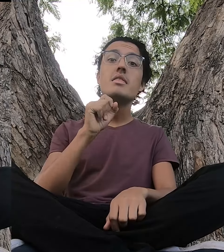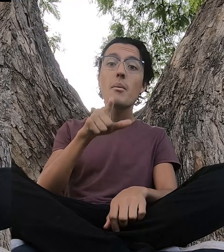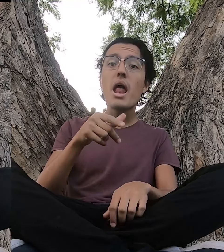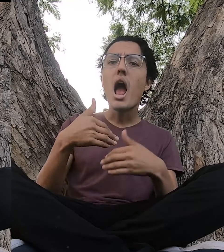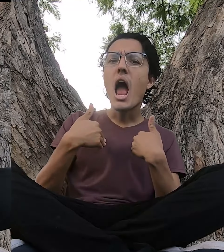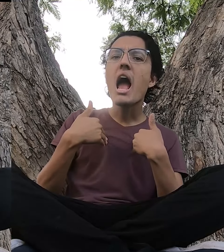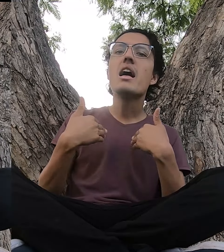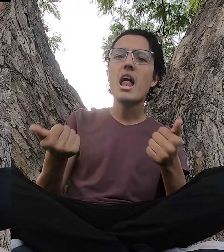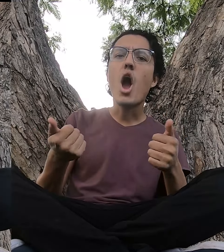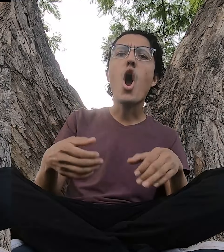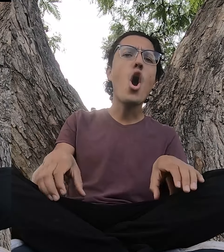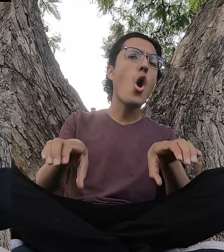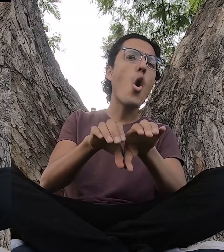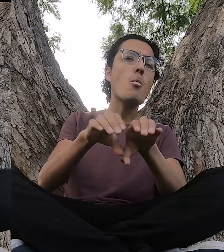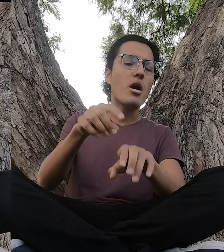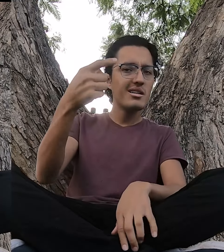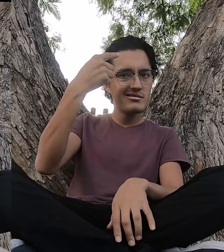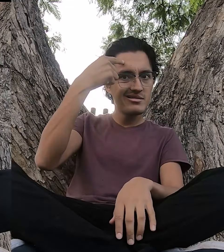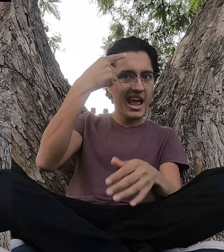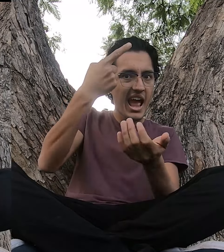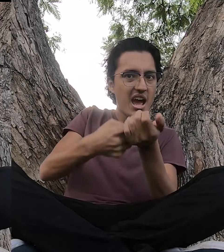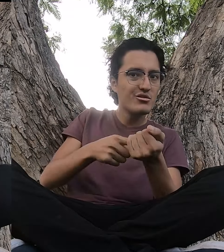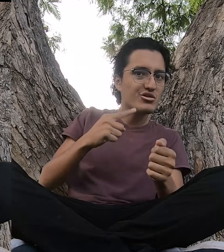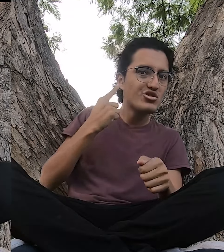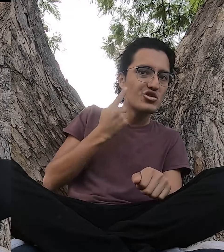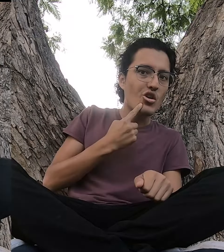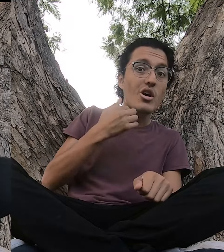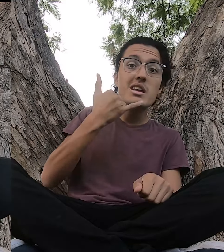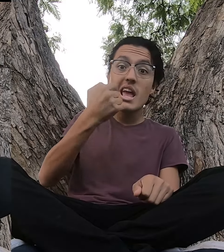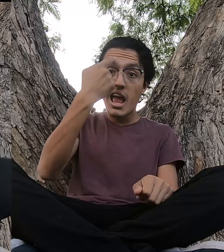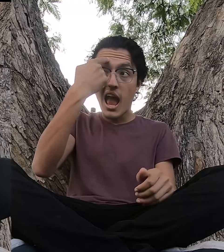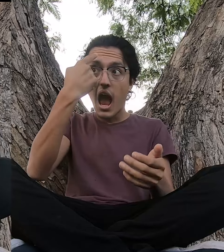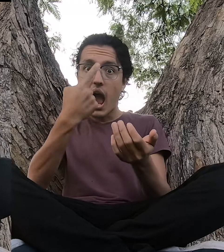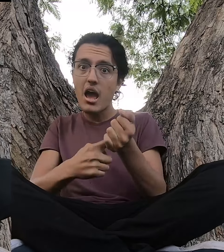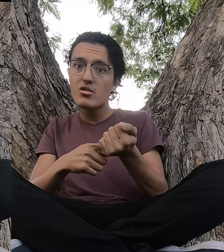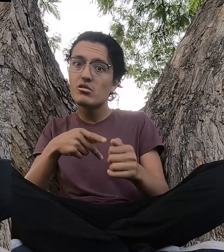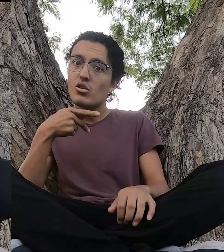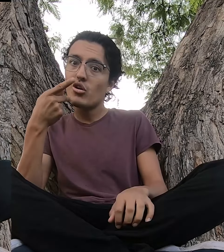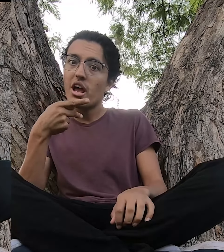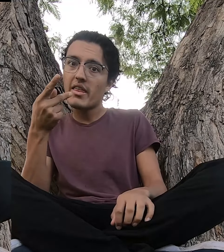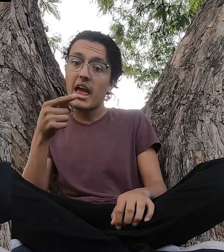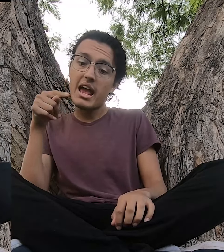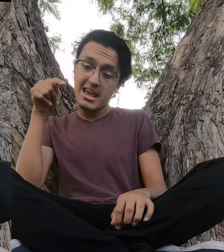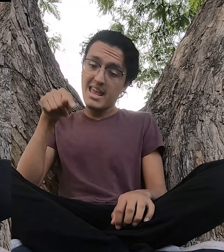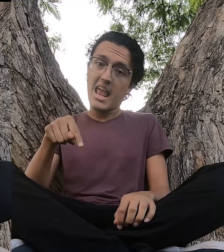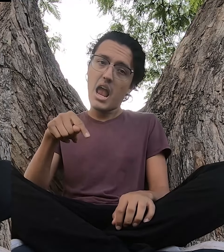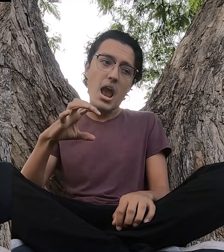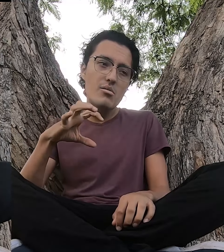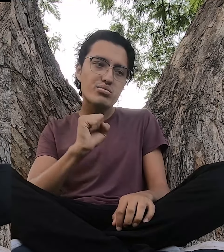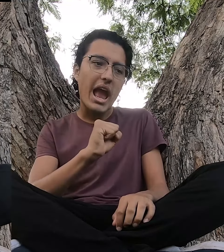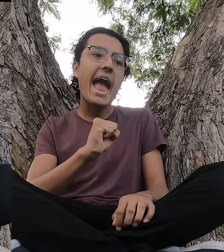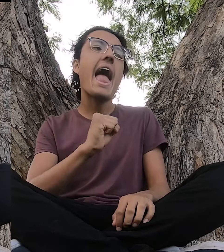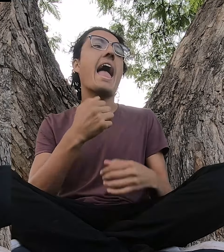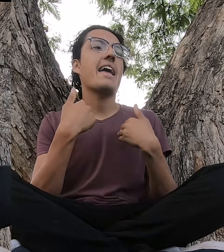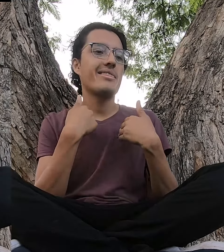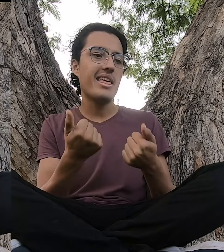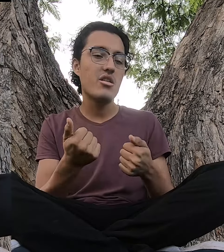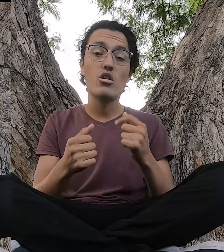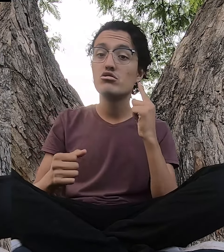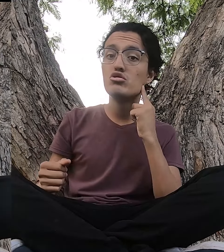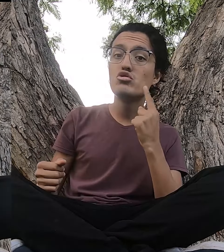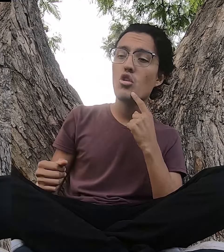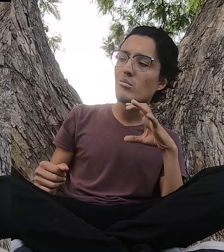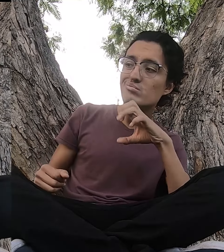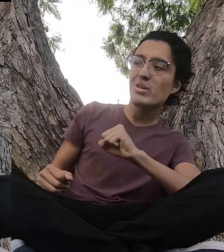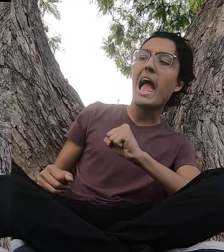de la lengua de señas, y un poco también entendiendo cómo es el pensamiento de las personas oyentes y nosotros entendiendo cómo es